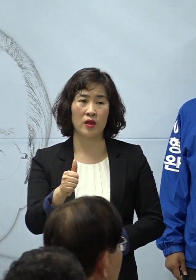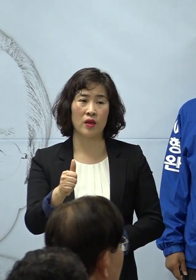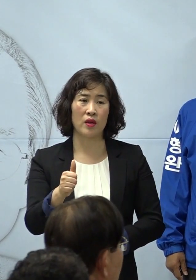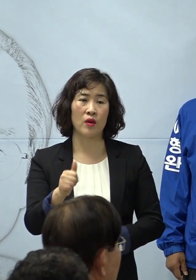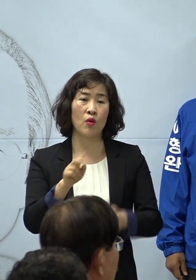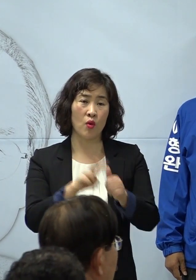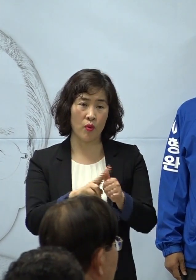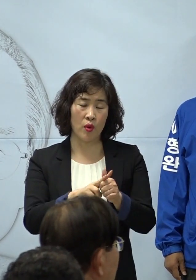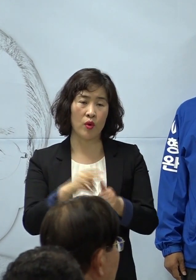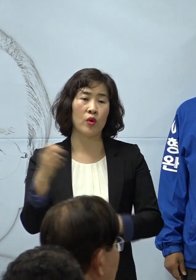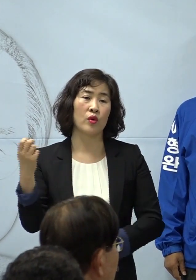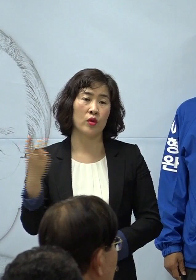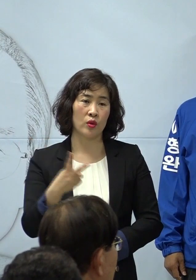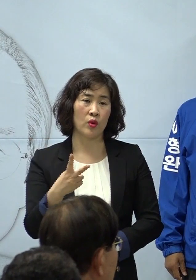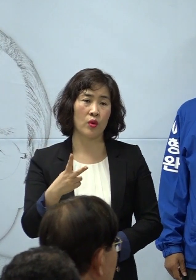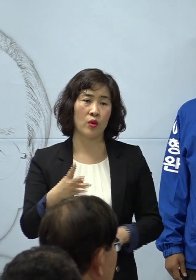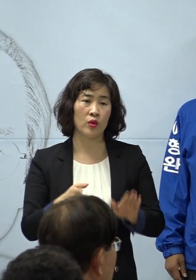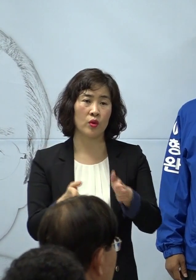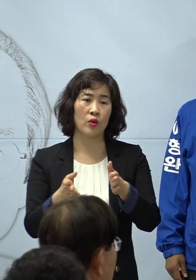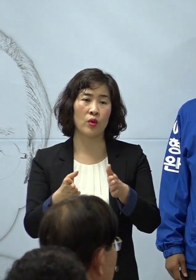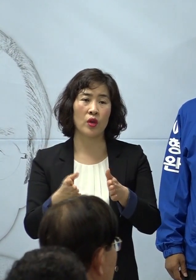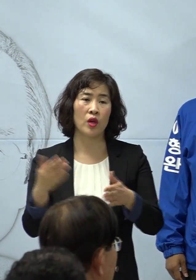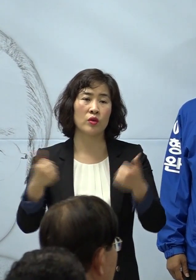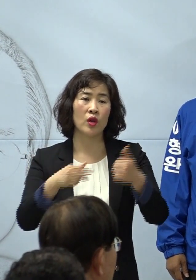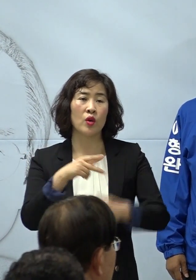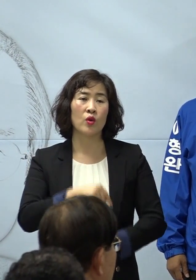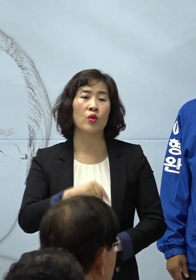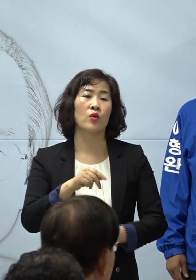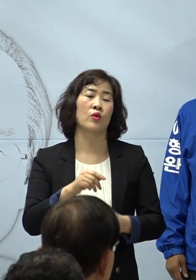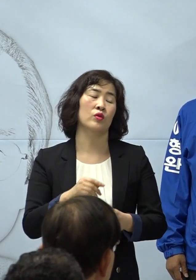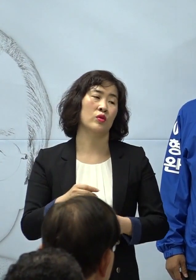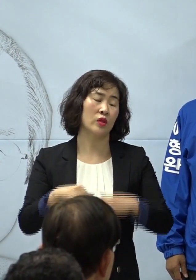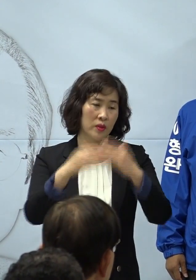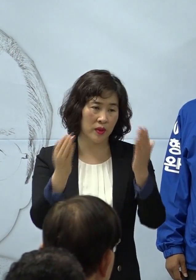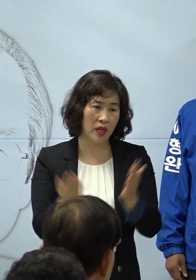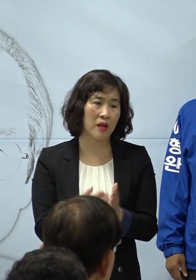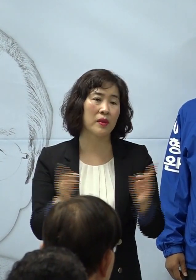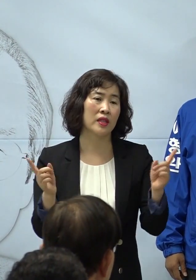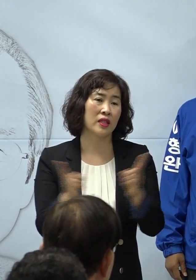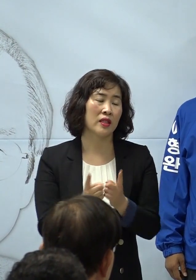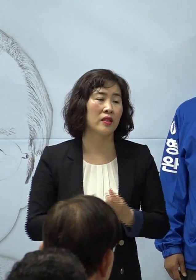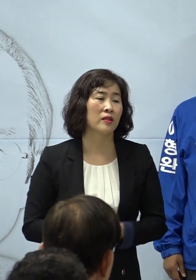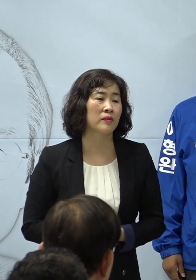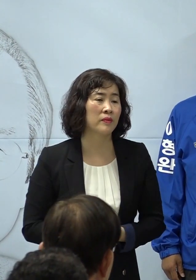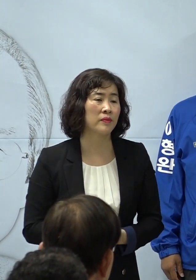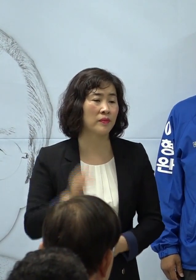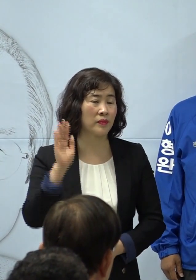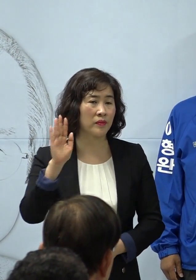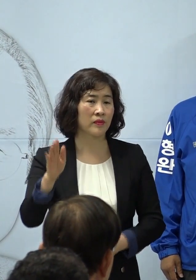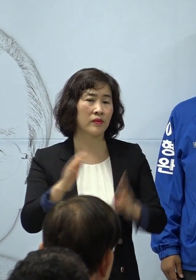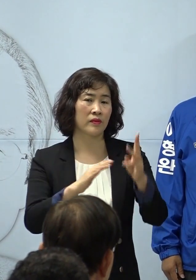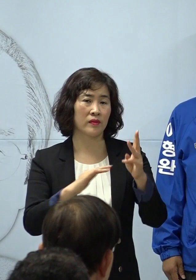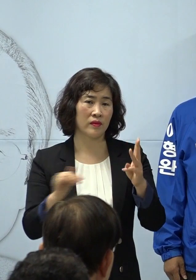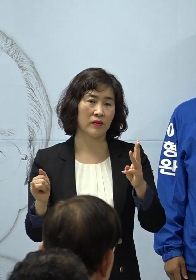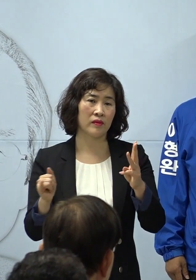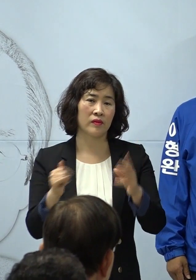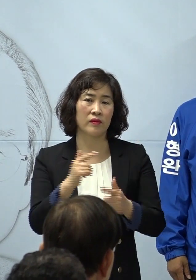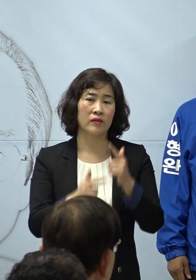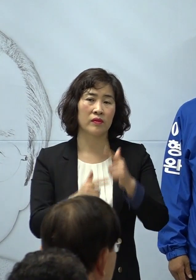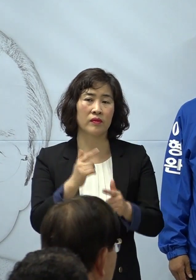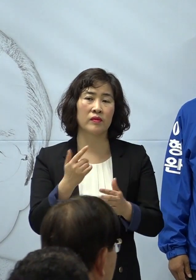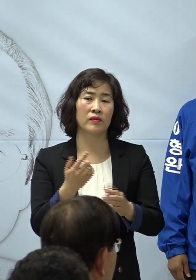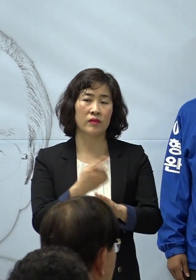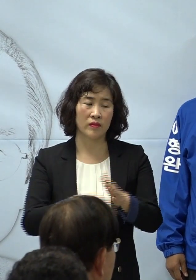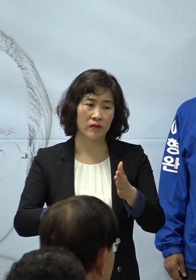우리 집권 여당의 후보로 그리고 목포시 지역위원장으로 만났습니다. 앞으로 저희 세 사람이 목포를